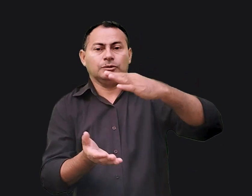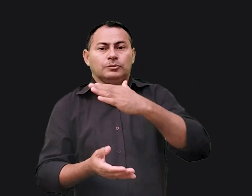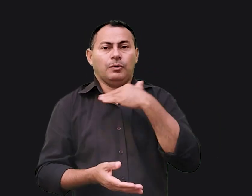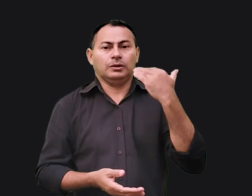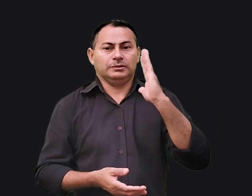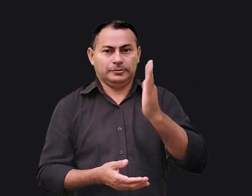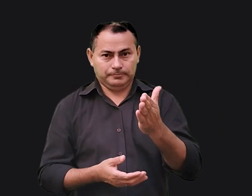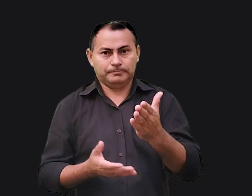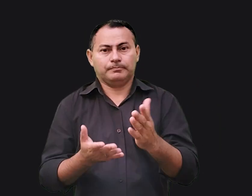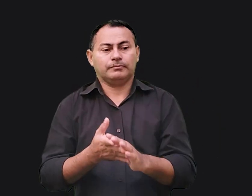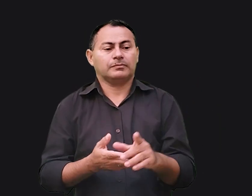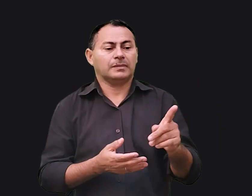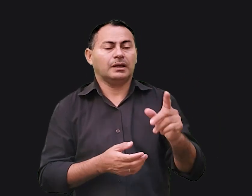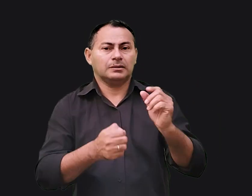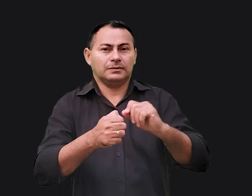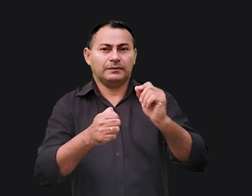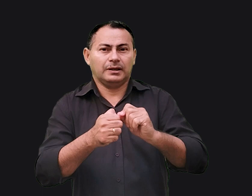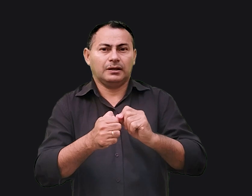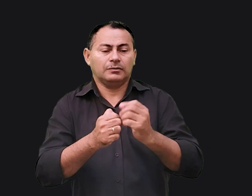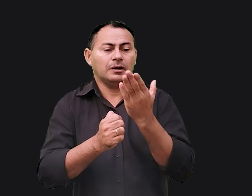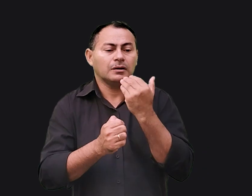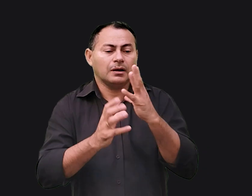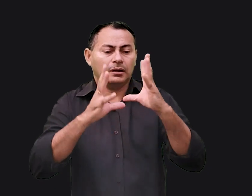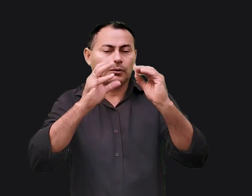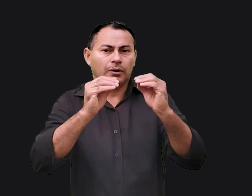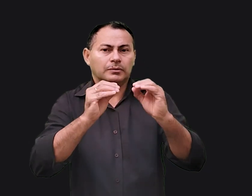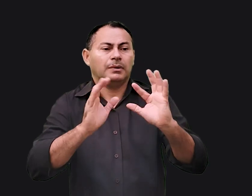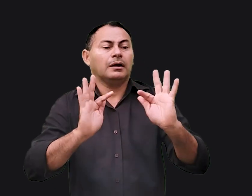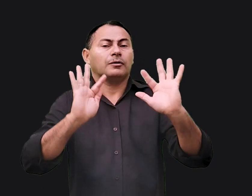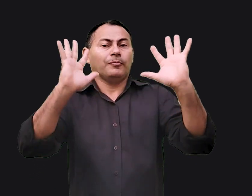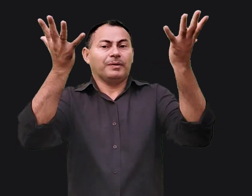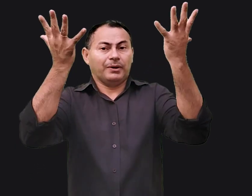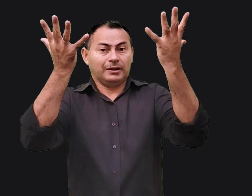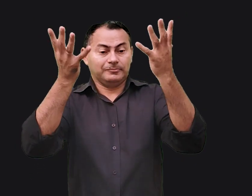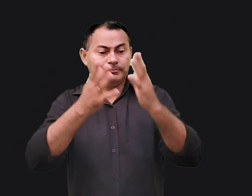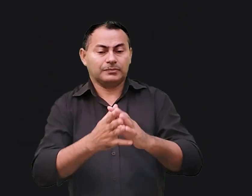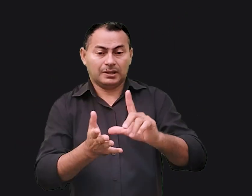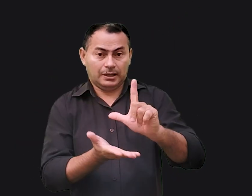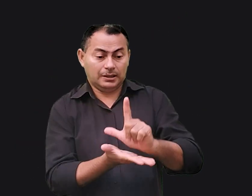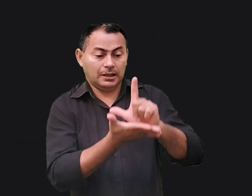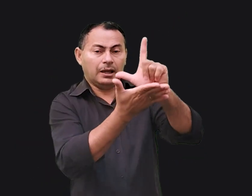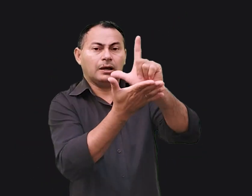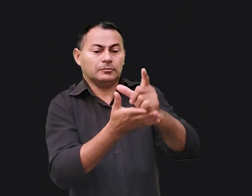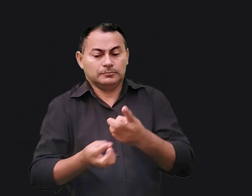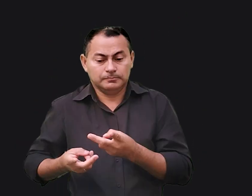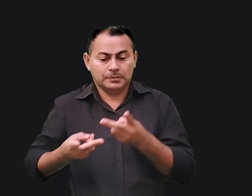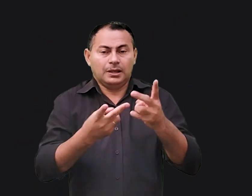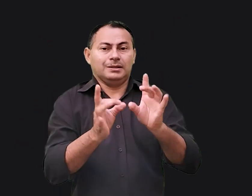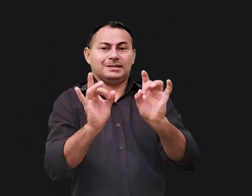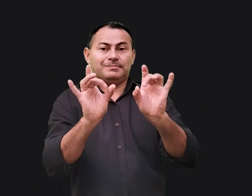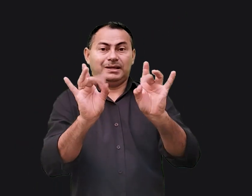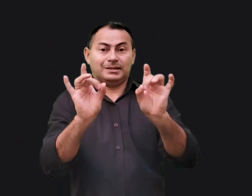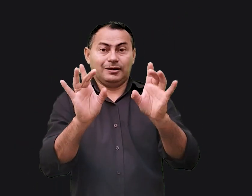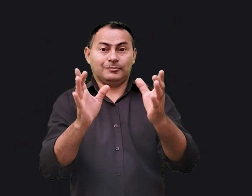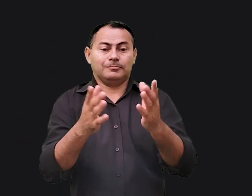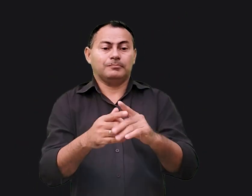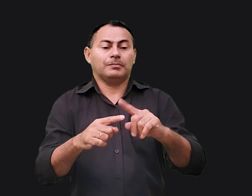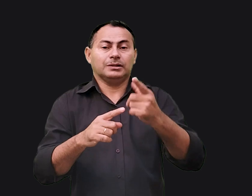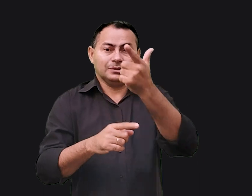dos mortos, e elas fizeram um jantar para comemorar. Lázaro é o convidado de honra. Mais uma